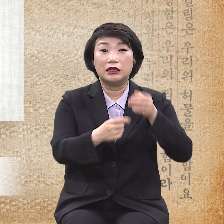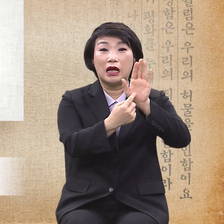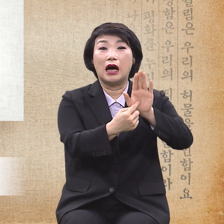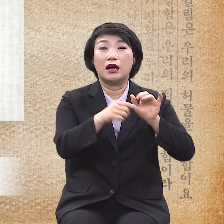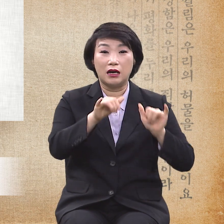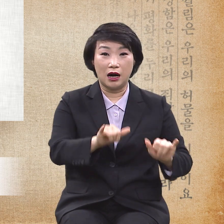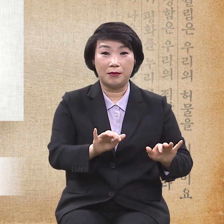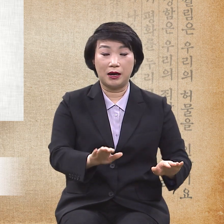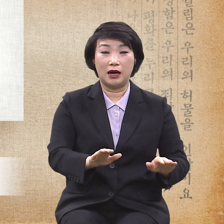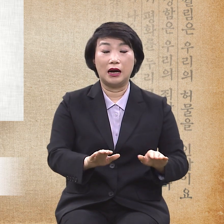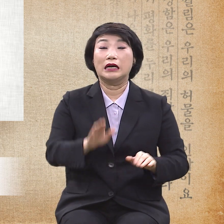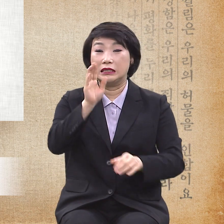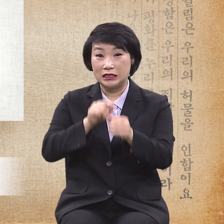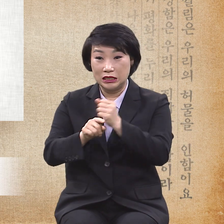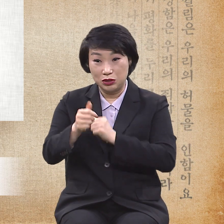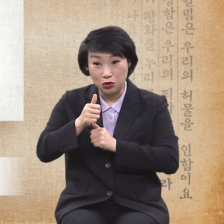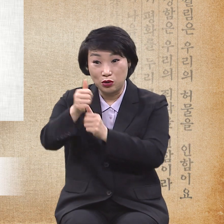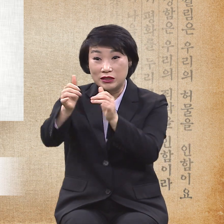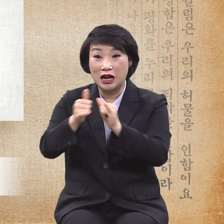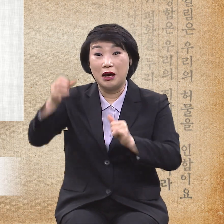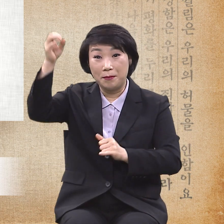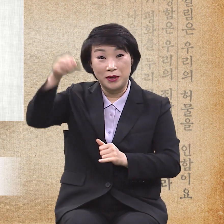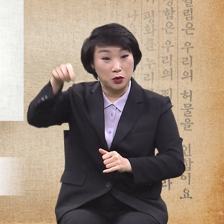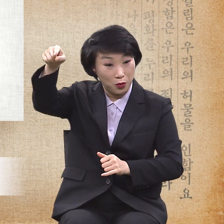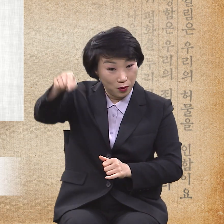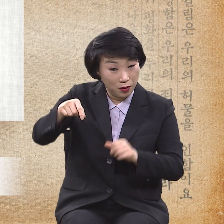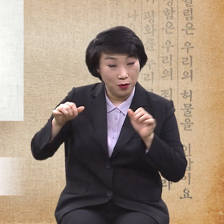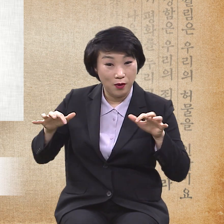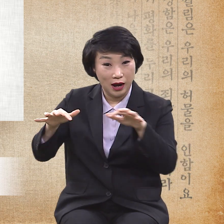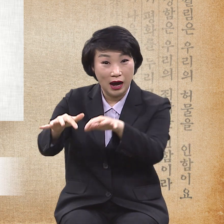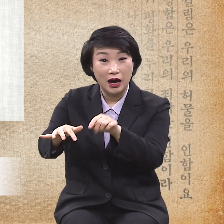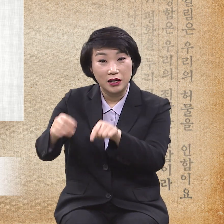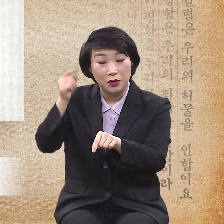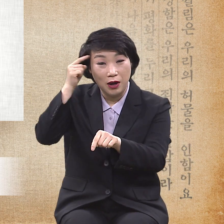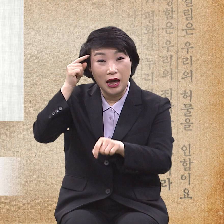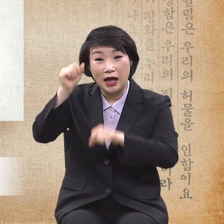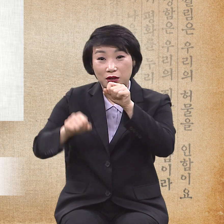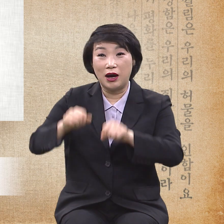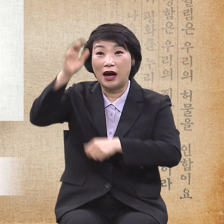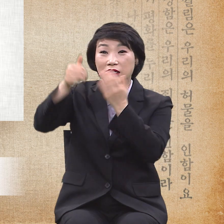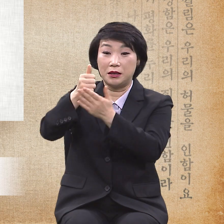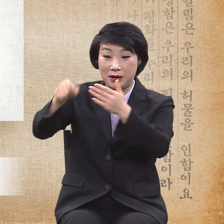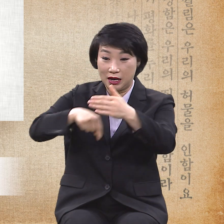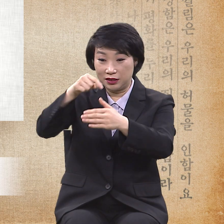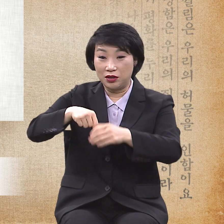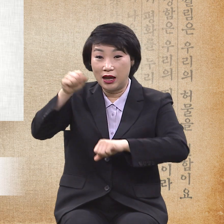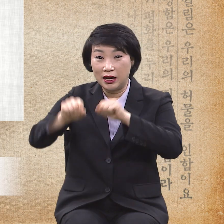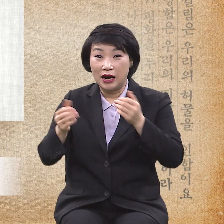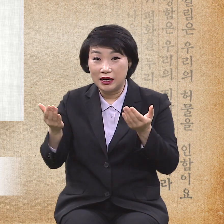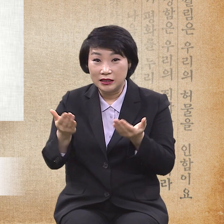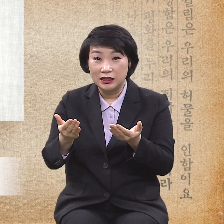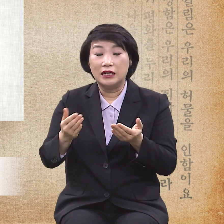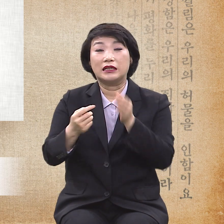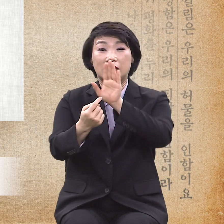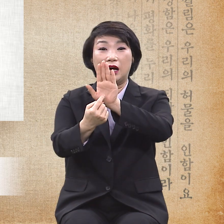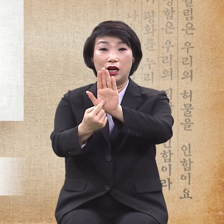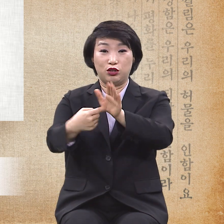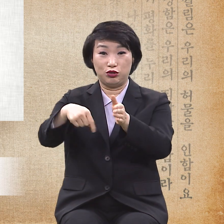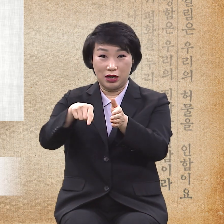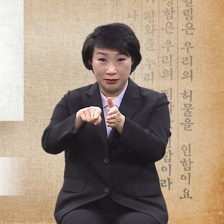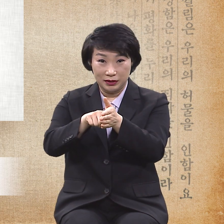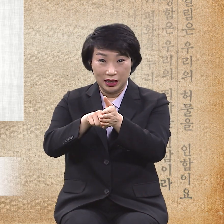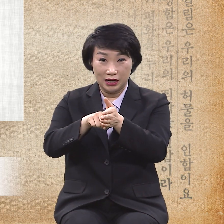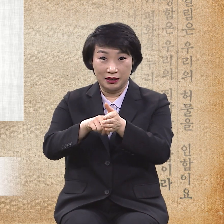드러날까 함이요 진리를 좇는 자는 빛으로 오나니 이는 그 행위가 하나님 안에서 행한 것임을 나타내려